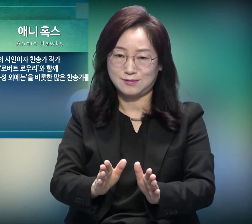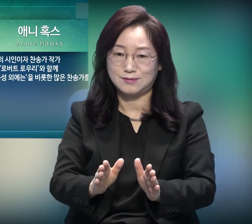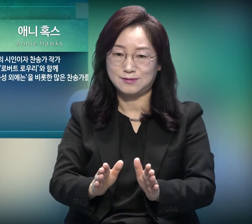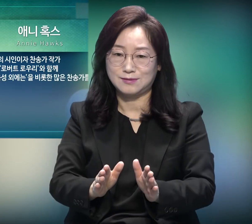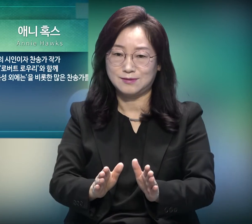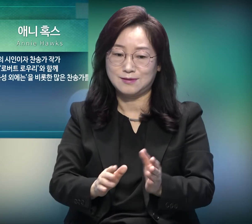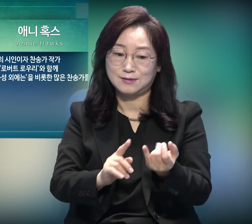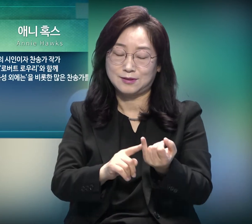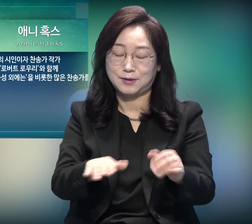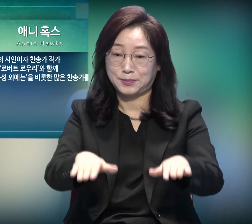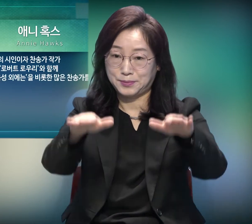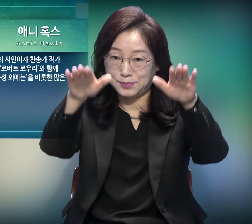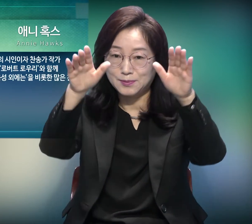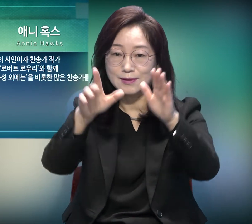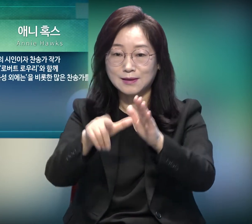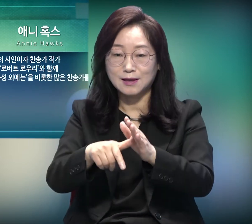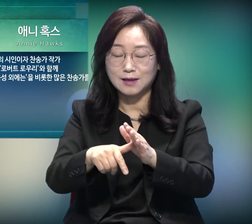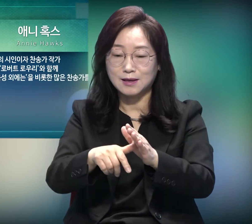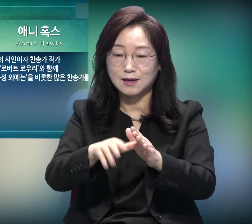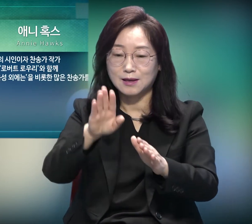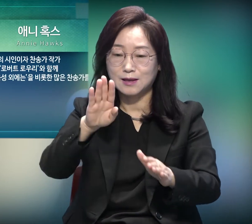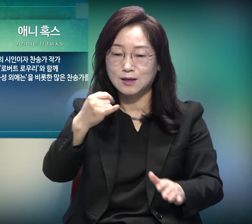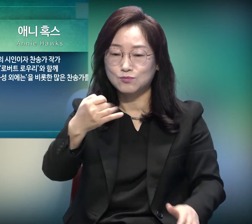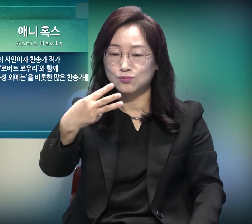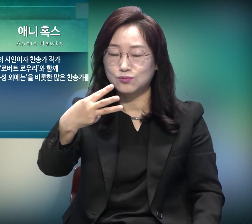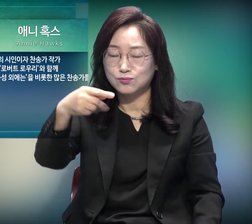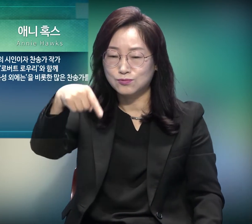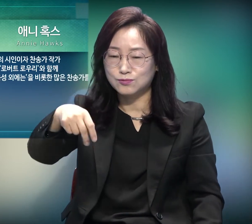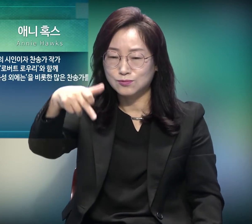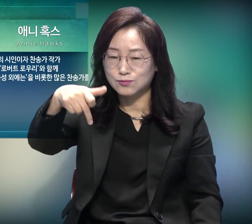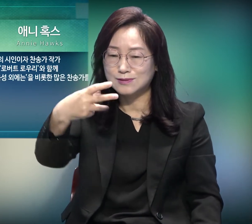그 자라날 때 브루클린이라는 지역에서 자라났는데